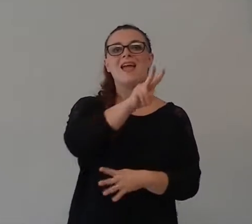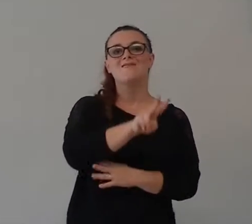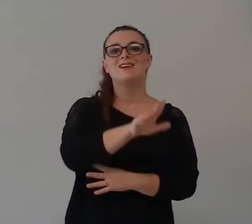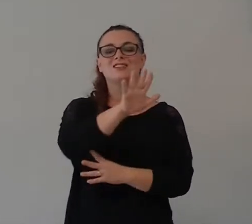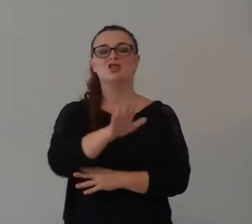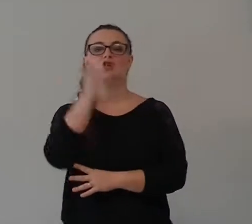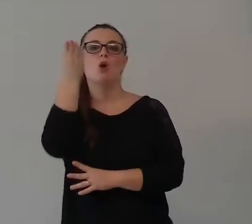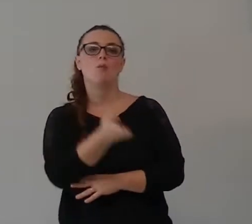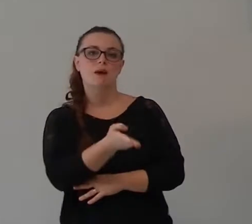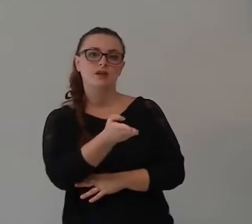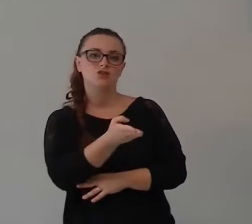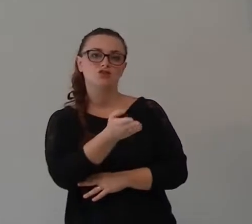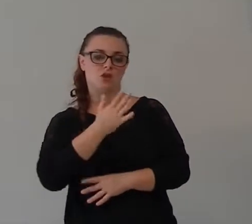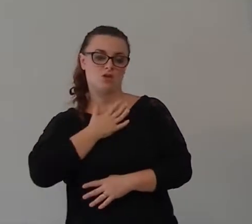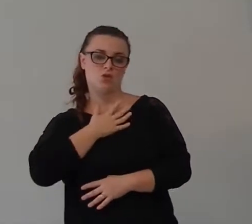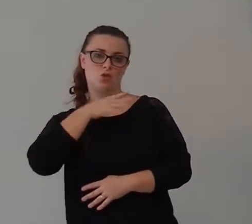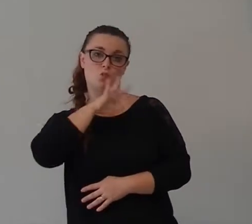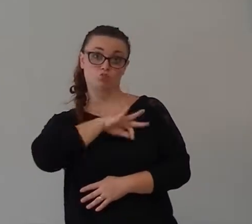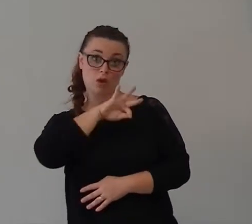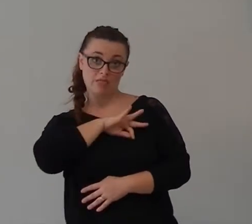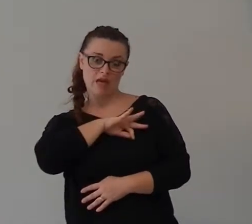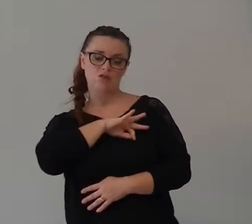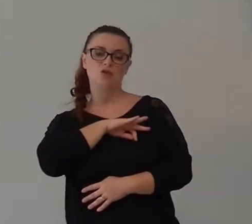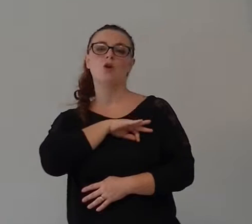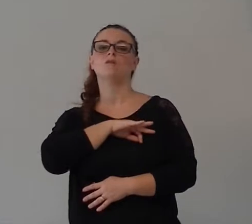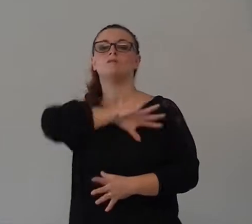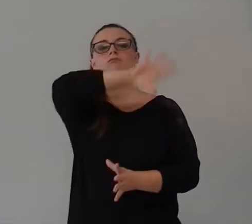di quello che la persona guadagnava durante l'anno.